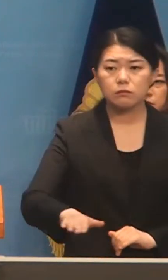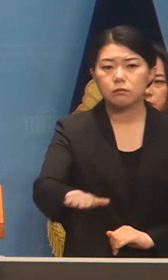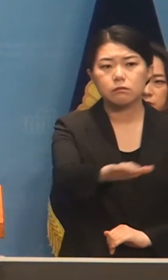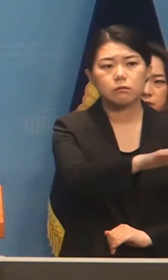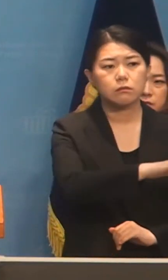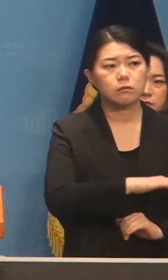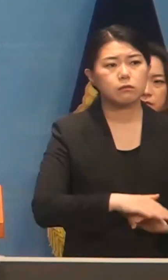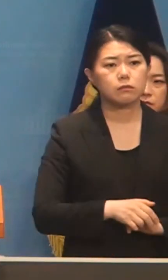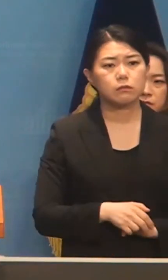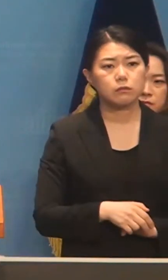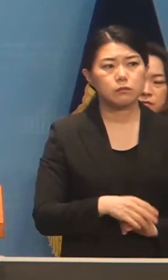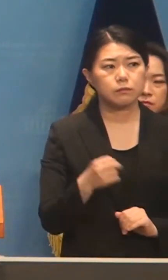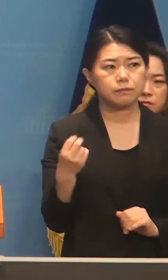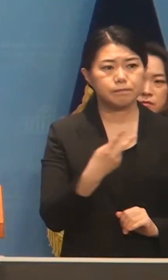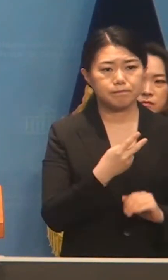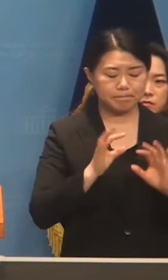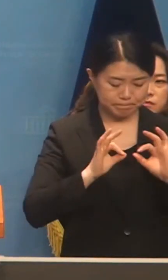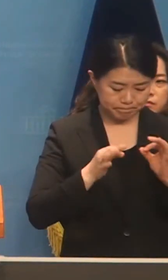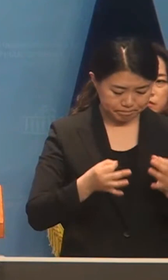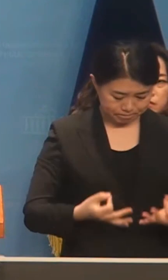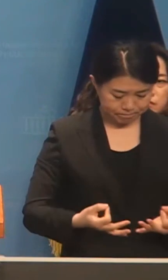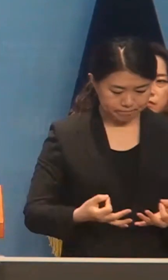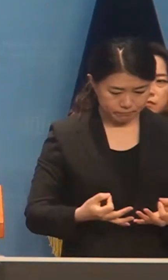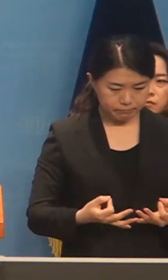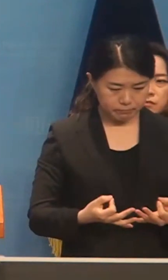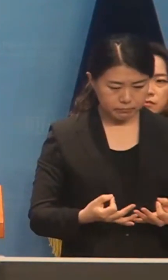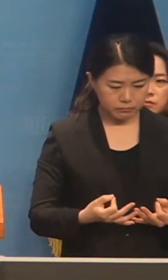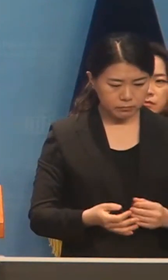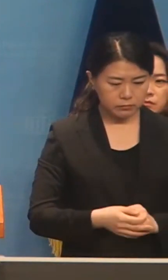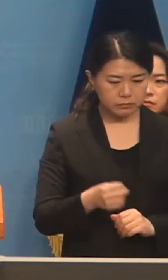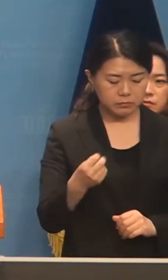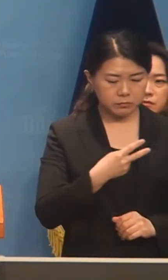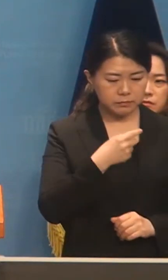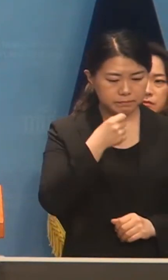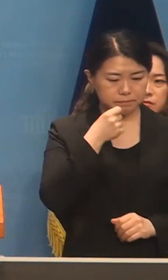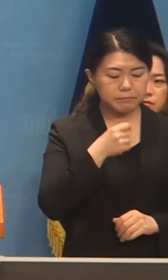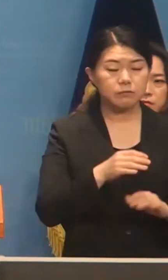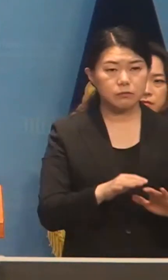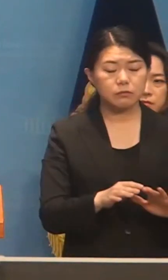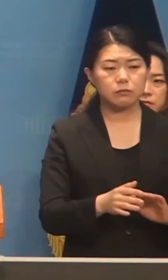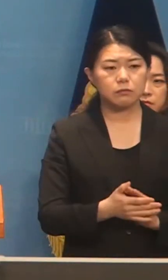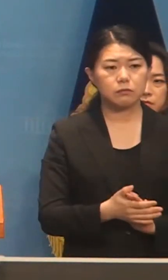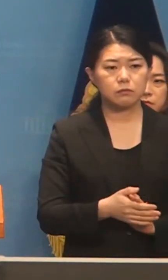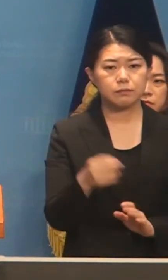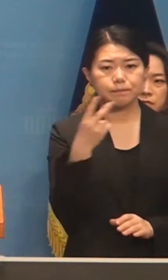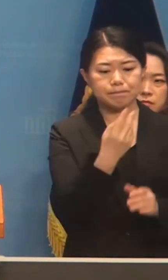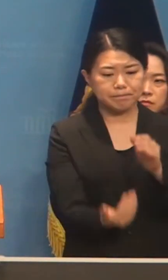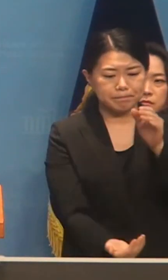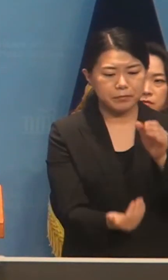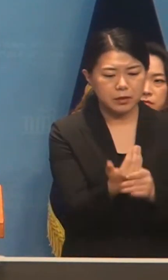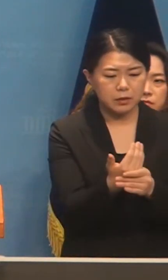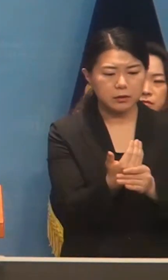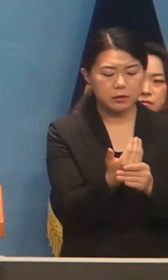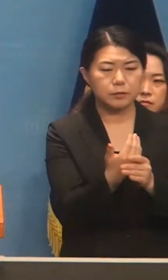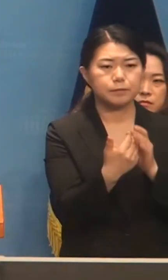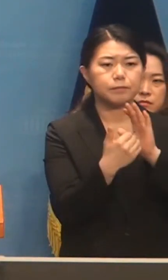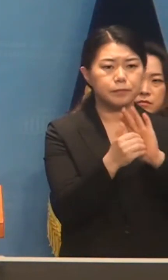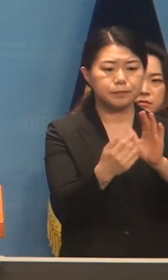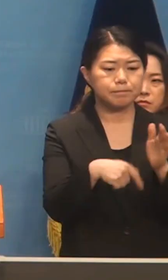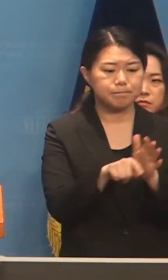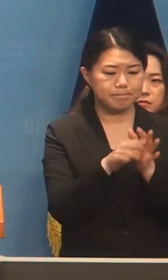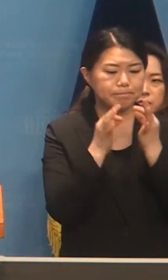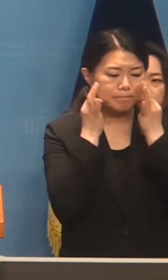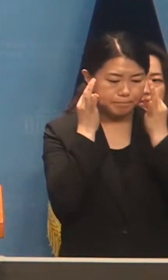모두가 되돌아보고 성찰하고 다시는 이런 비극이 반복되지 않도록 해야 될